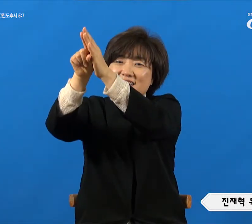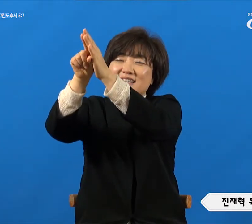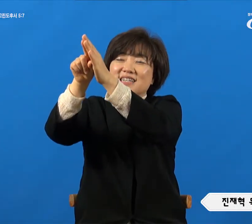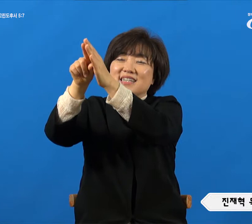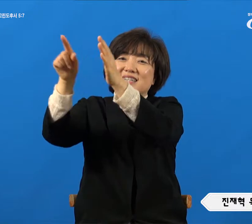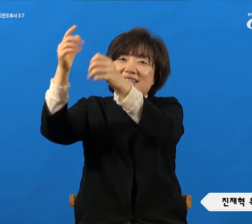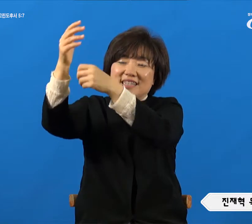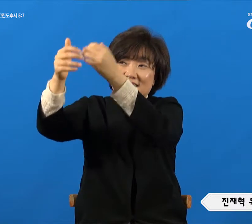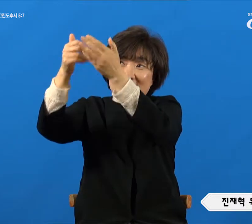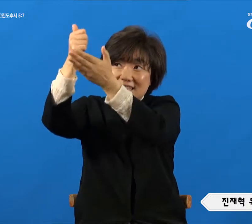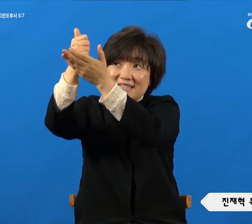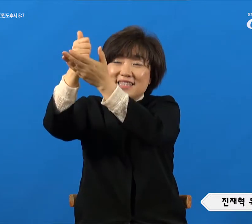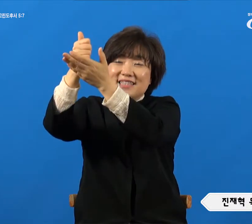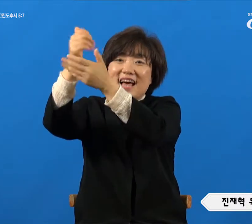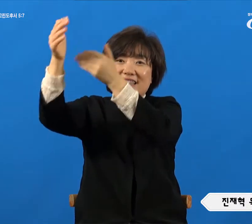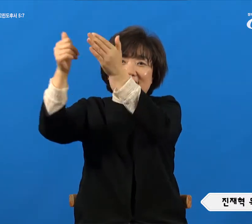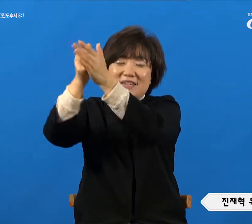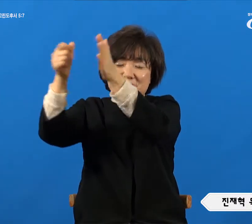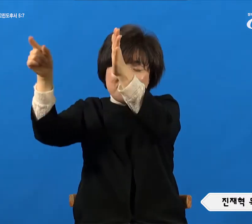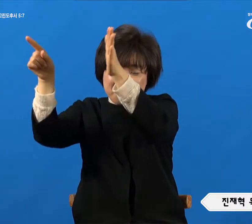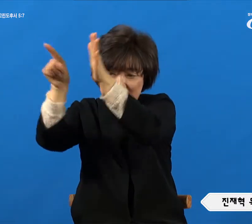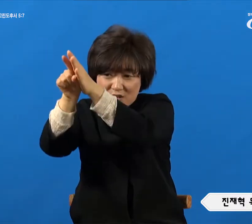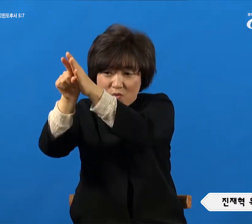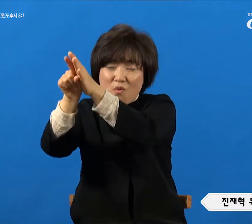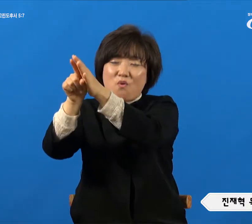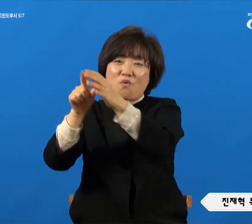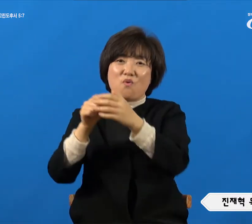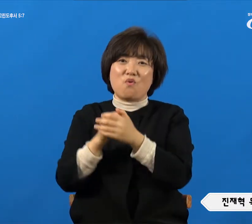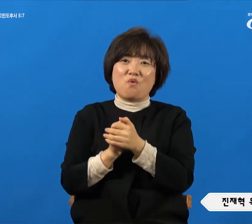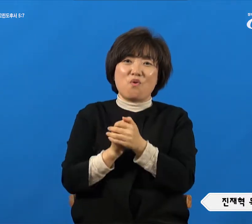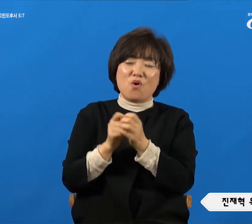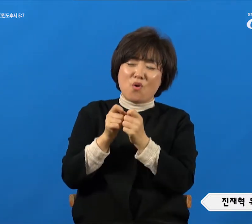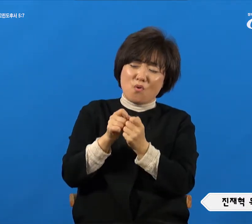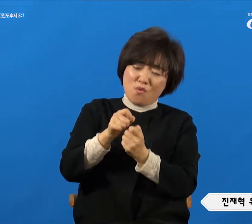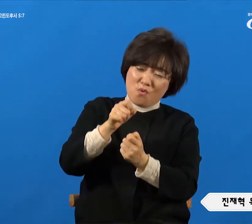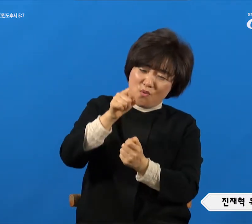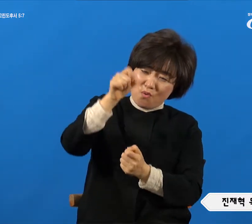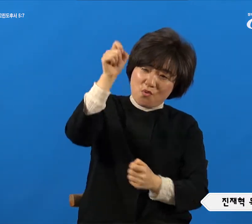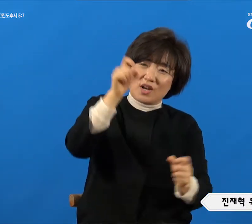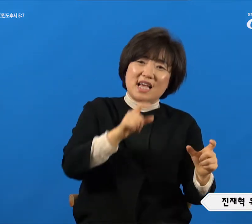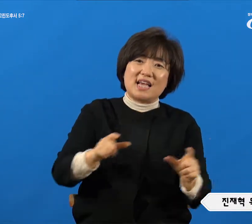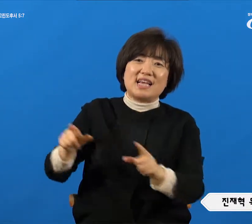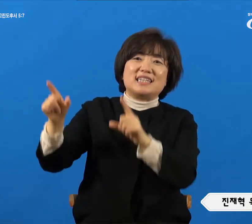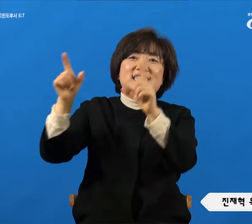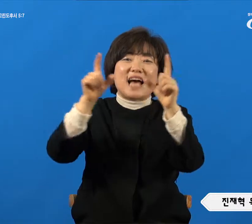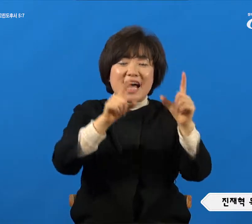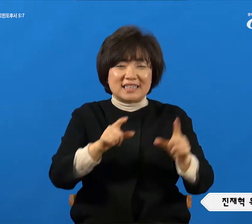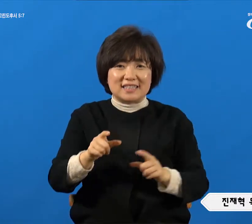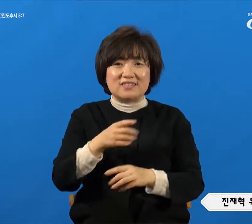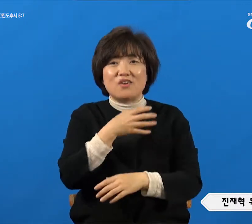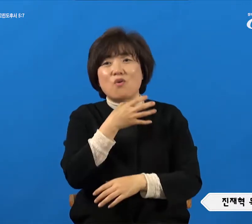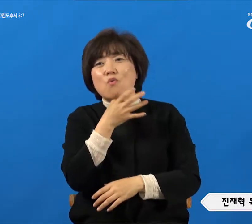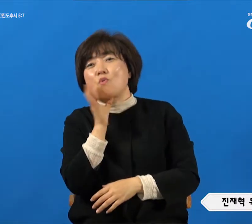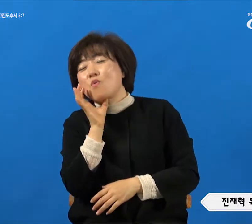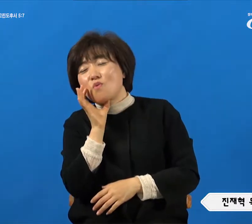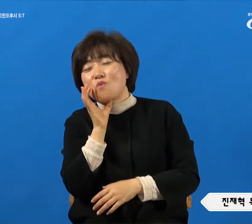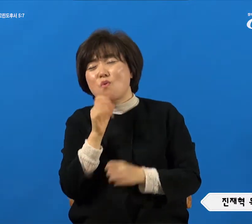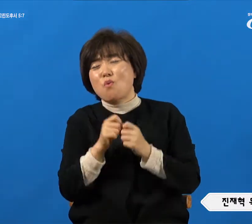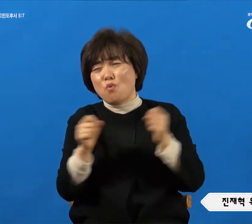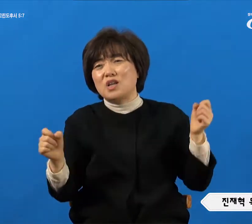오래 살기 때문입니다. 그래서 하늘을 믿는 노인이다. 하늘의